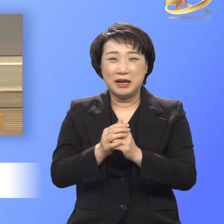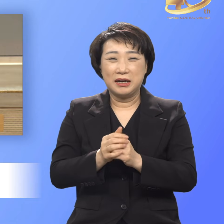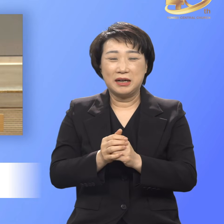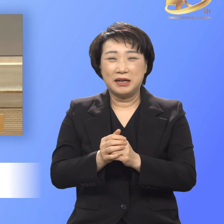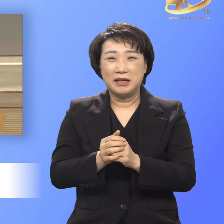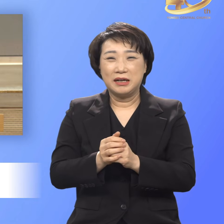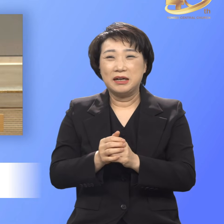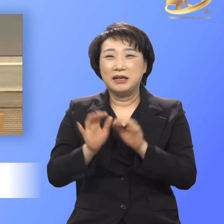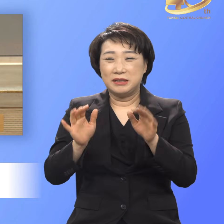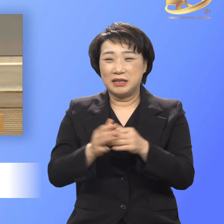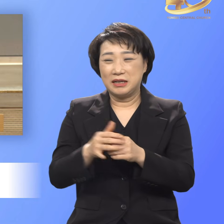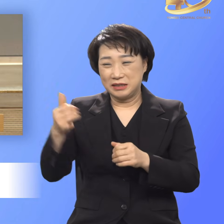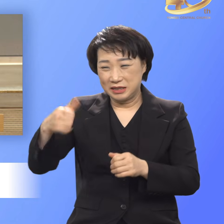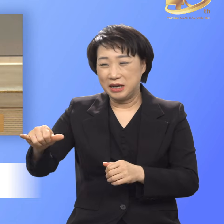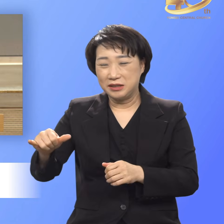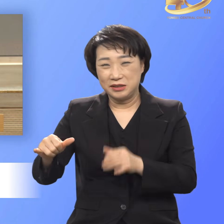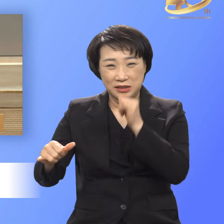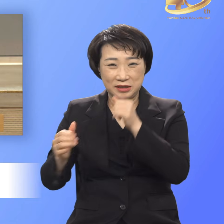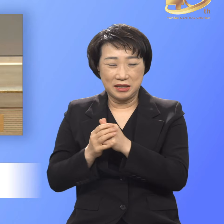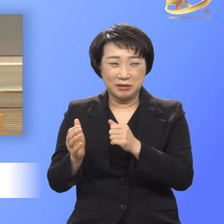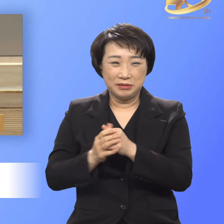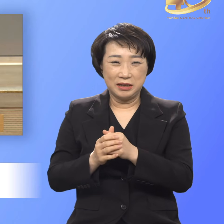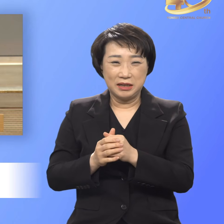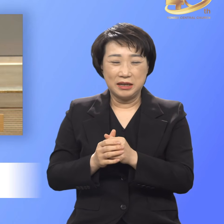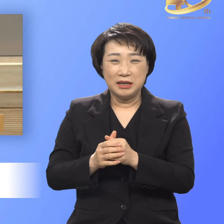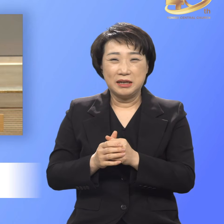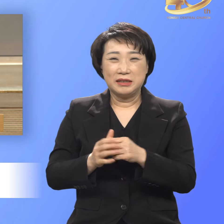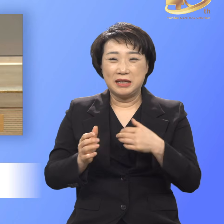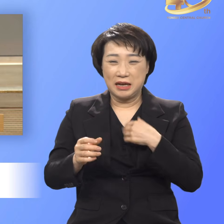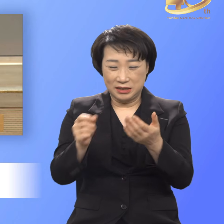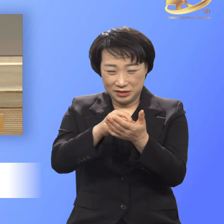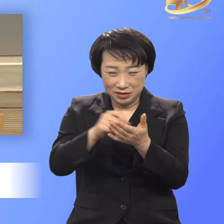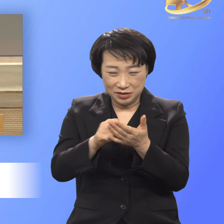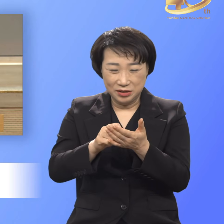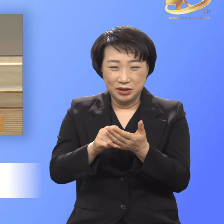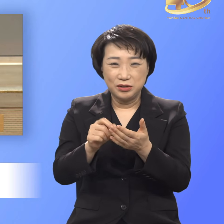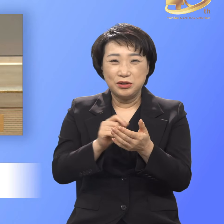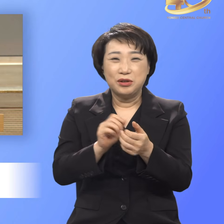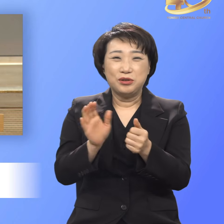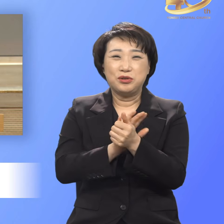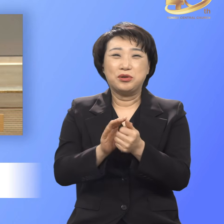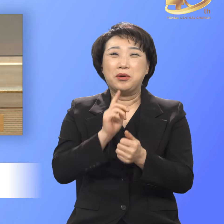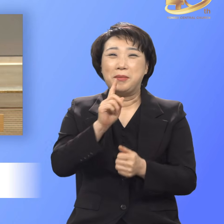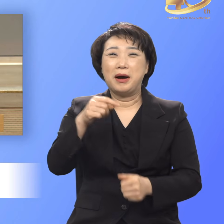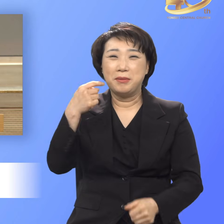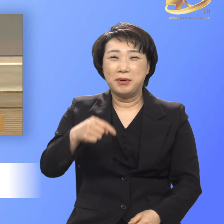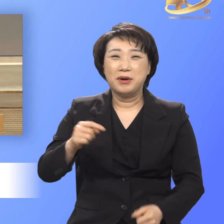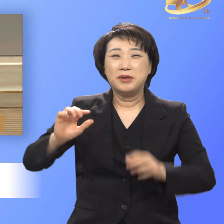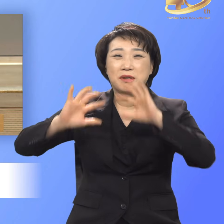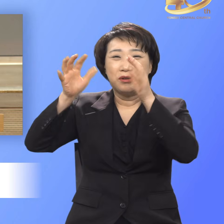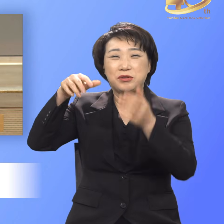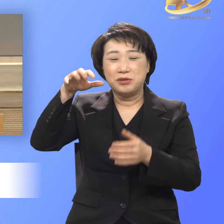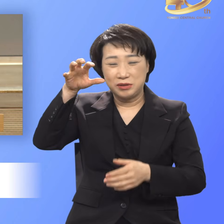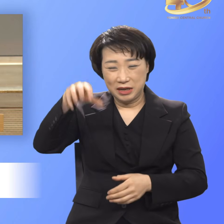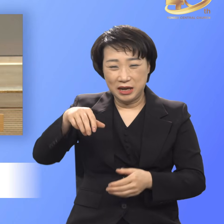자녀들이 보고 있었어. 천국은 목발도 안 짚어.